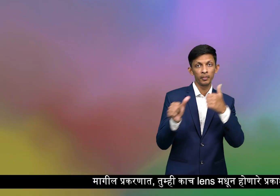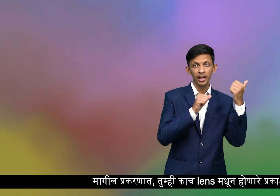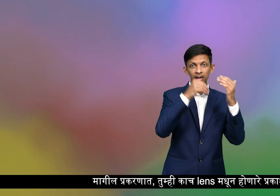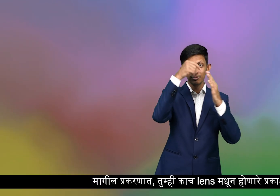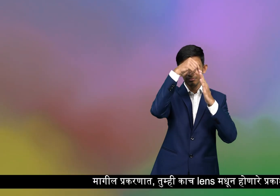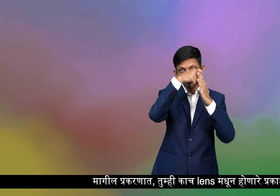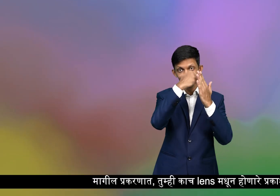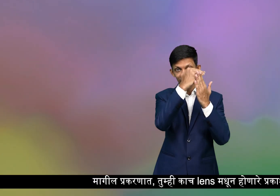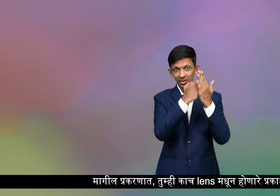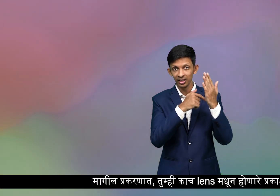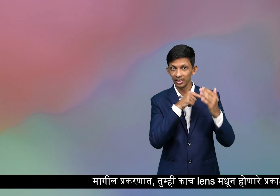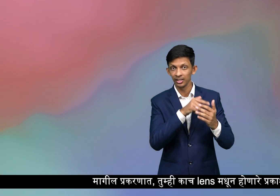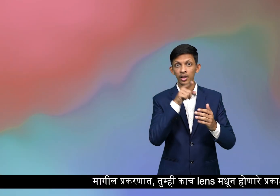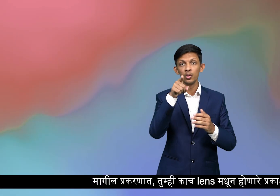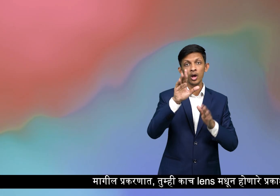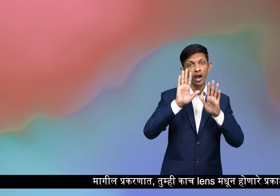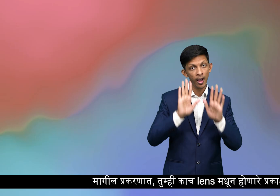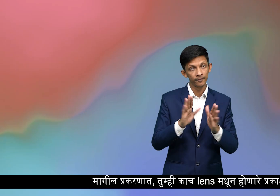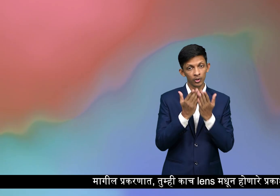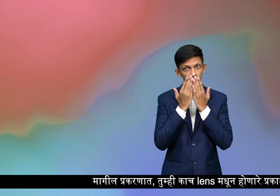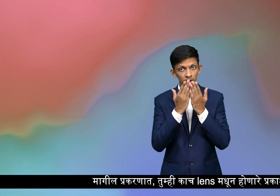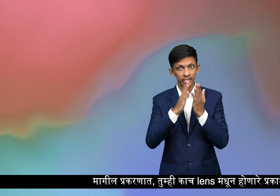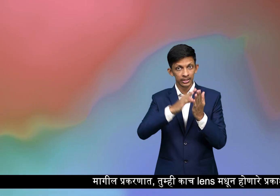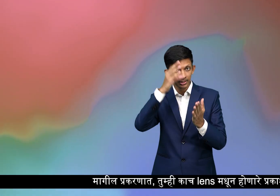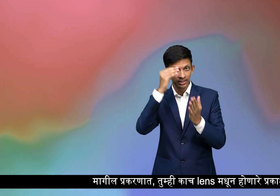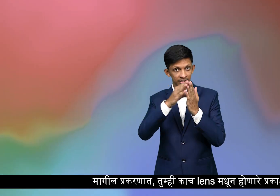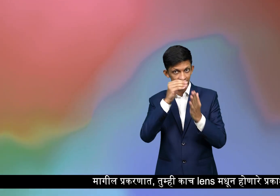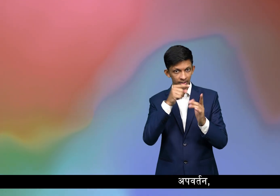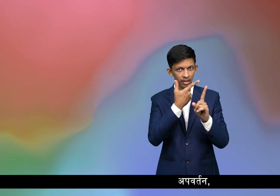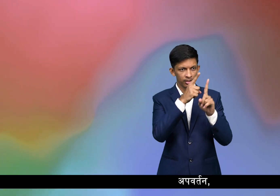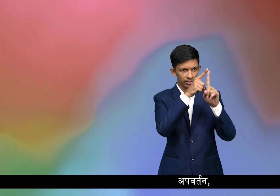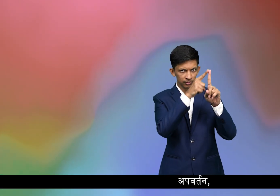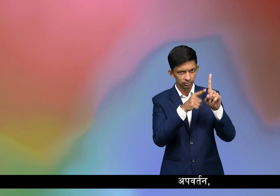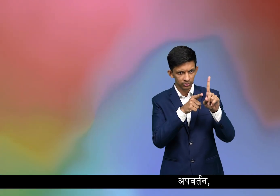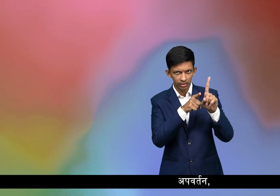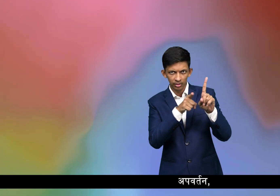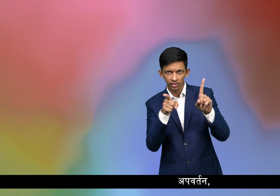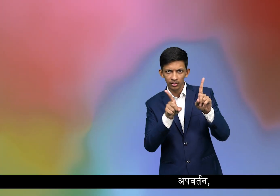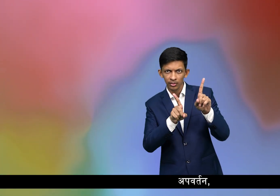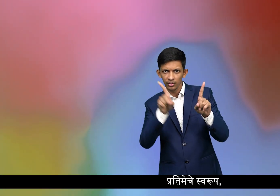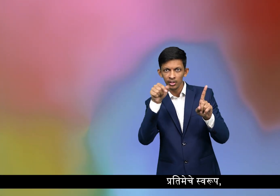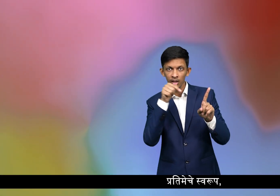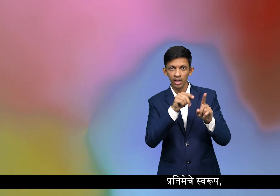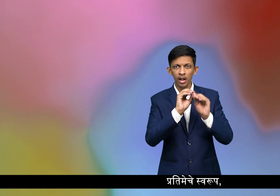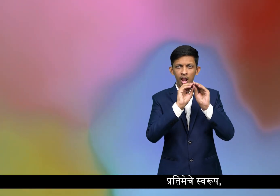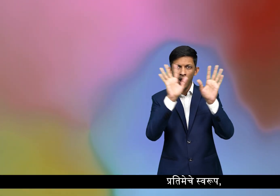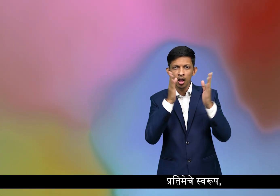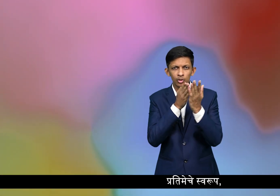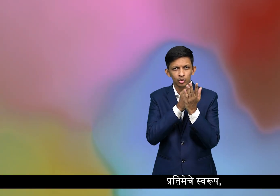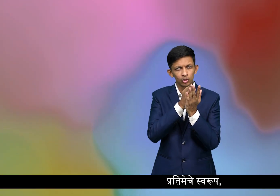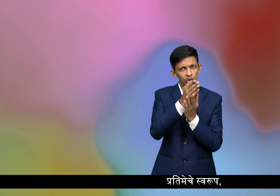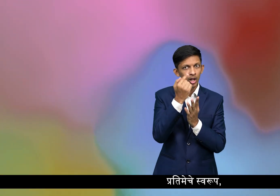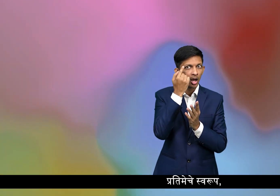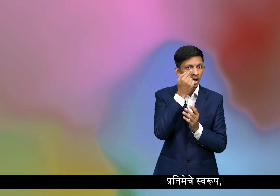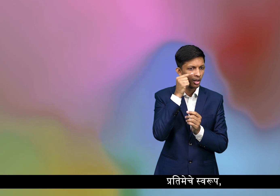मागील प्रकरणात तुम्ही काच लेन्समधून होणारे प्रकाशाचे अपवर्तन, प्रतिमेचे स्वरूप,